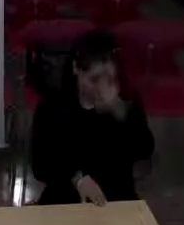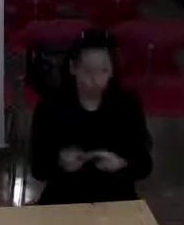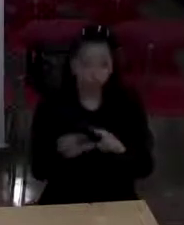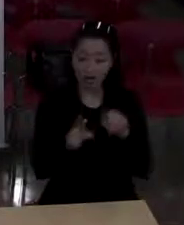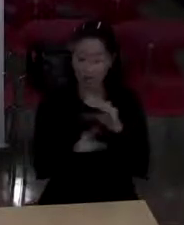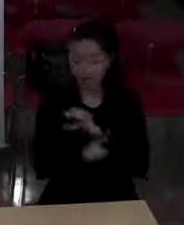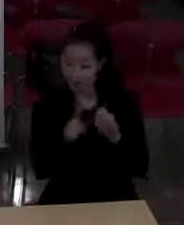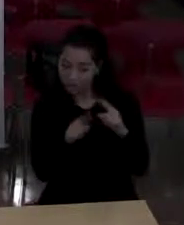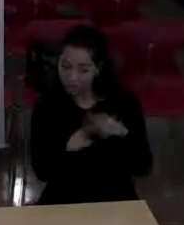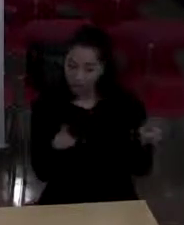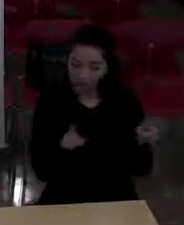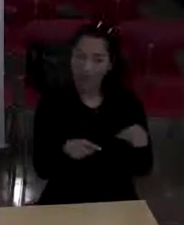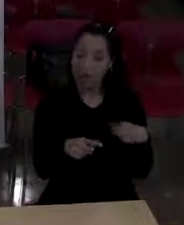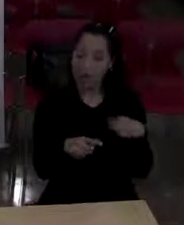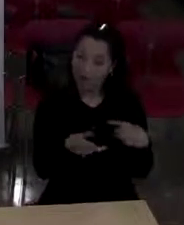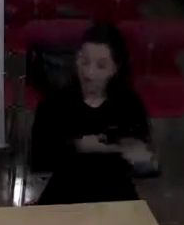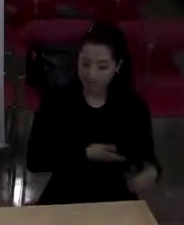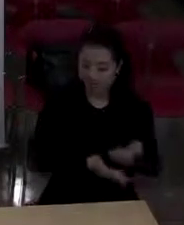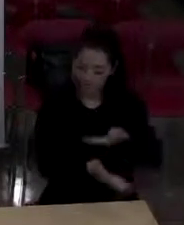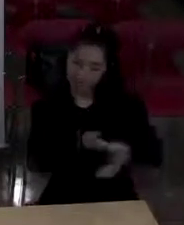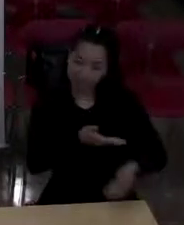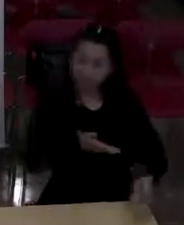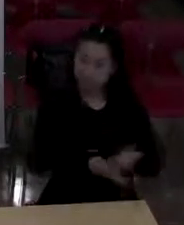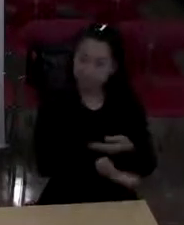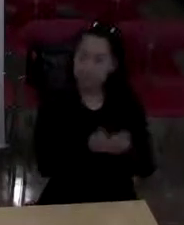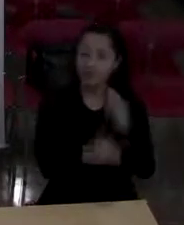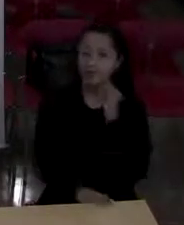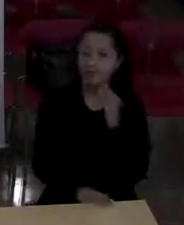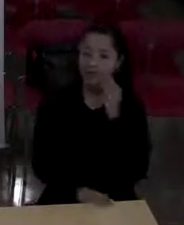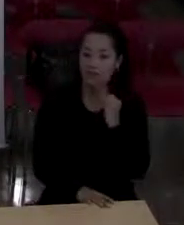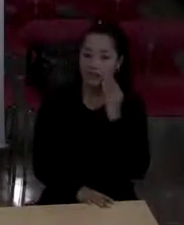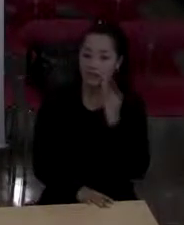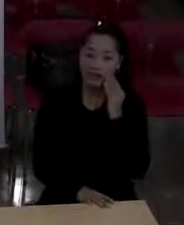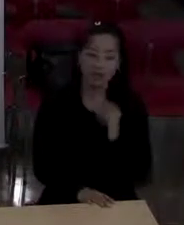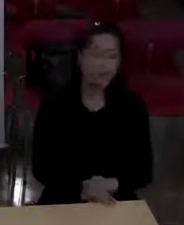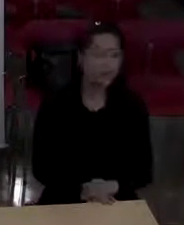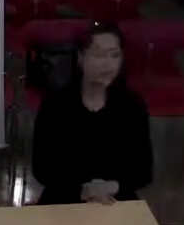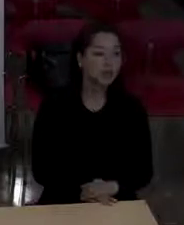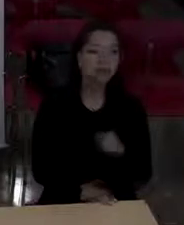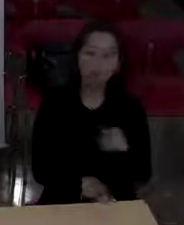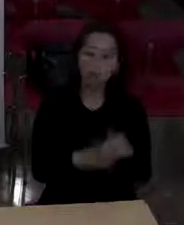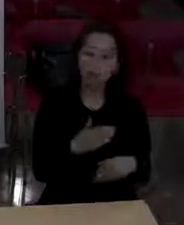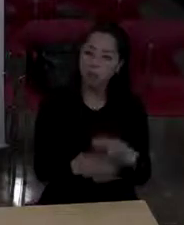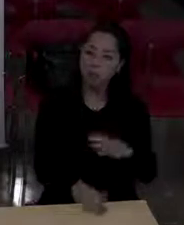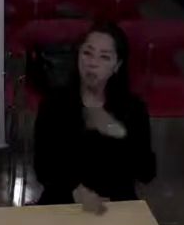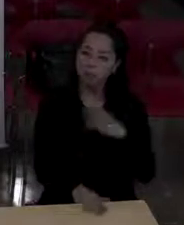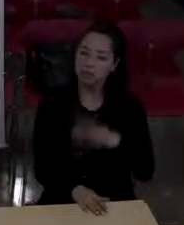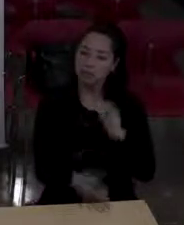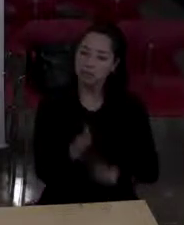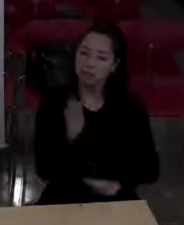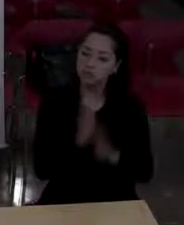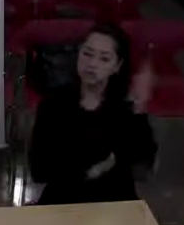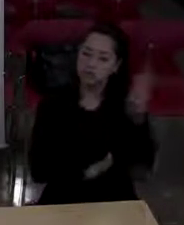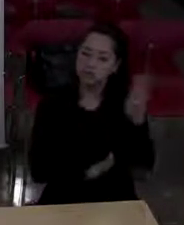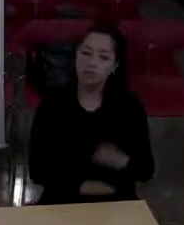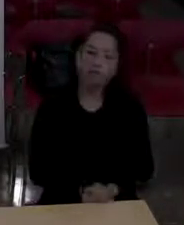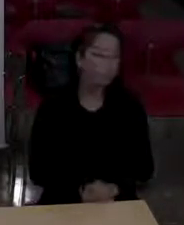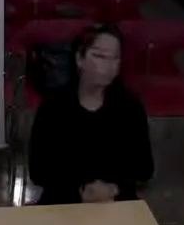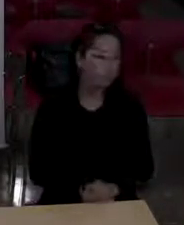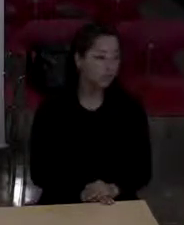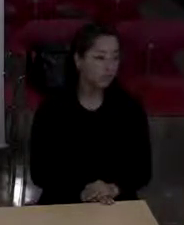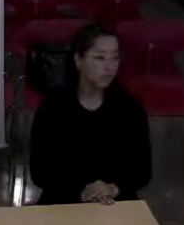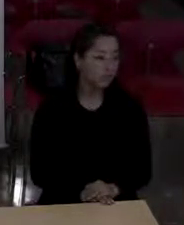va a permitir al niño desarrollar más sus capacidades en todos los ámbitos. En estas mismas edades de 1 a